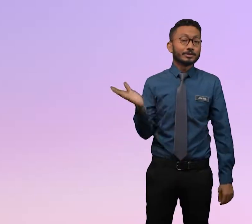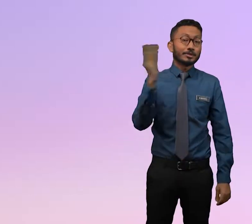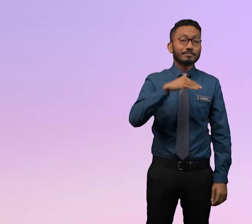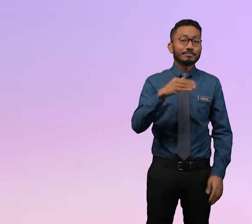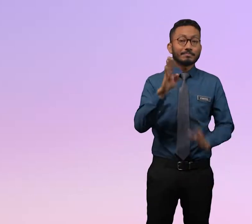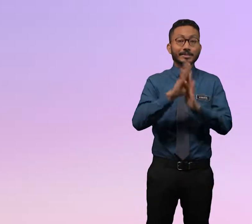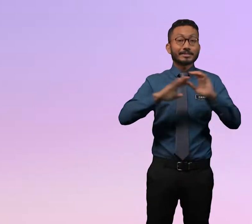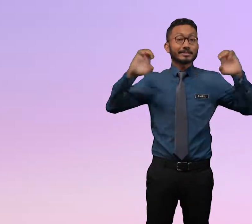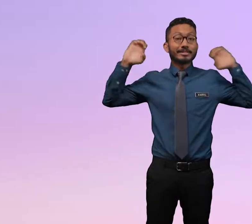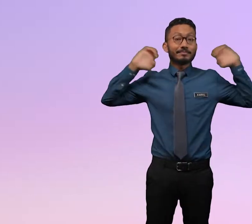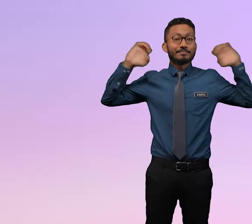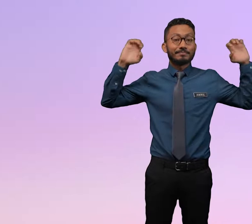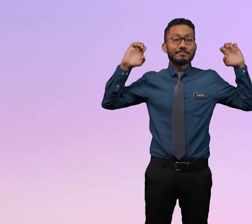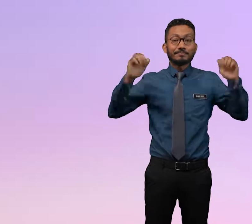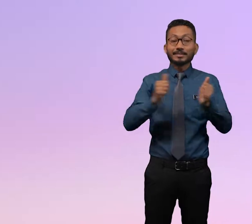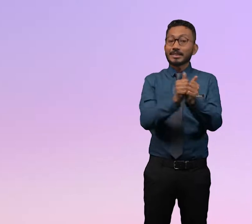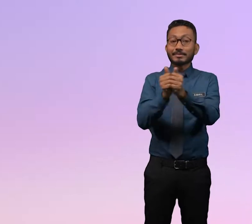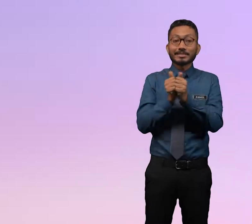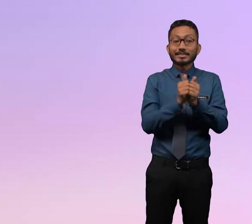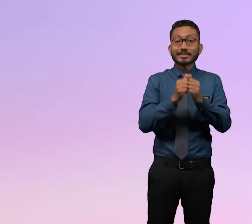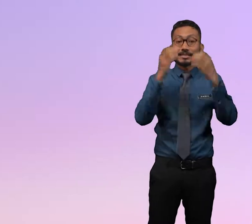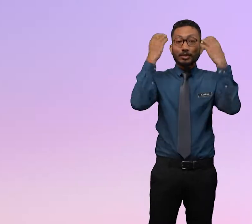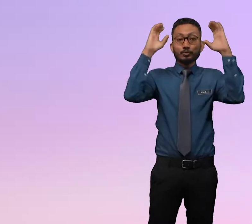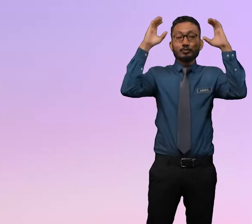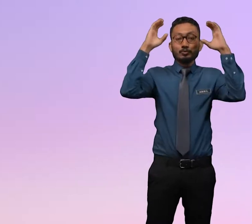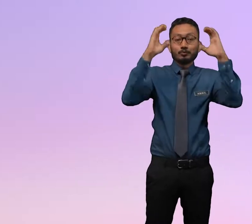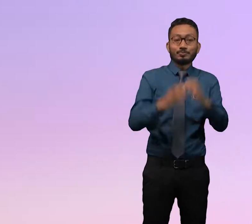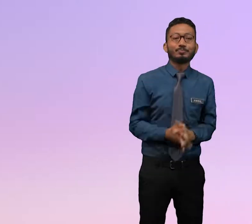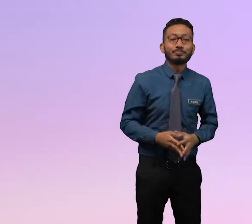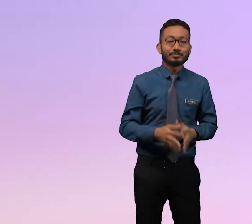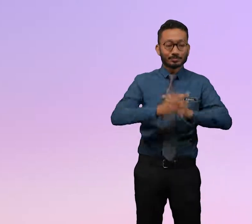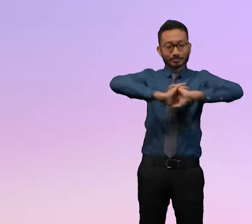Jom bersenam bersama cikgu.